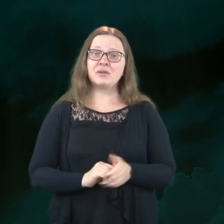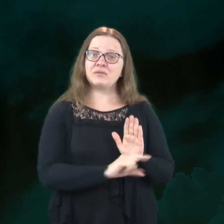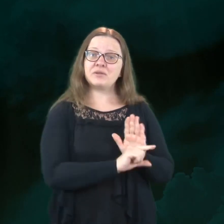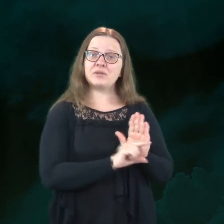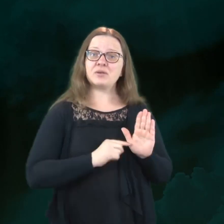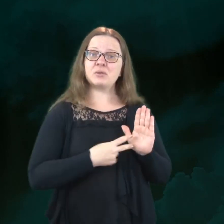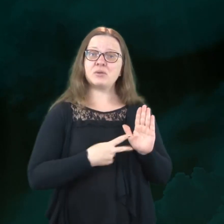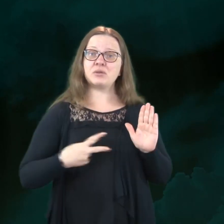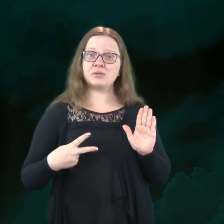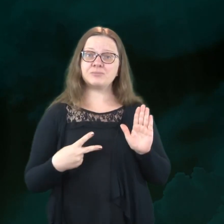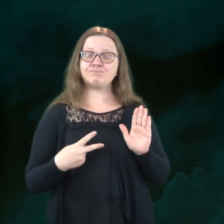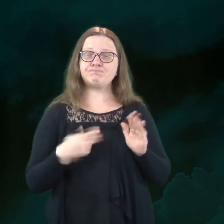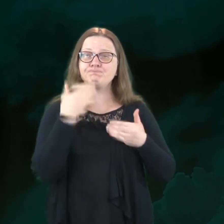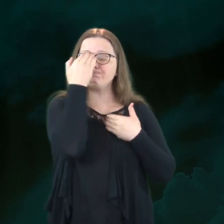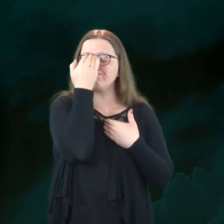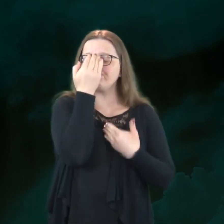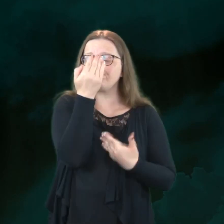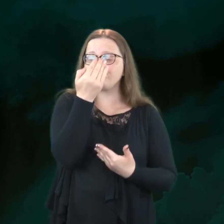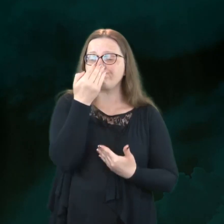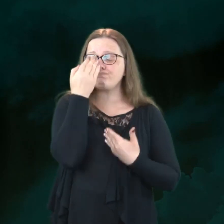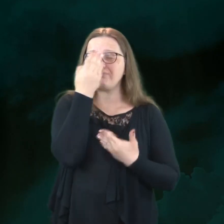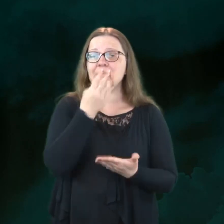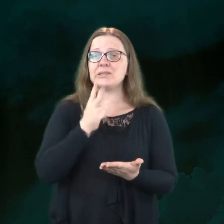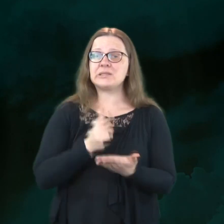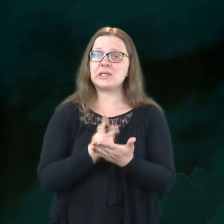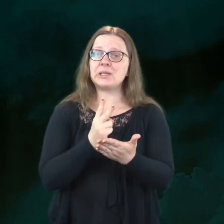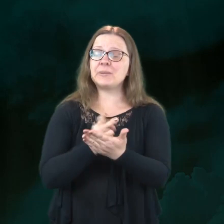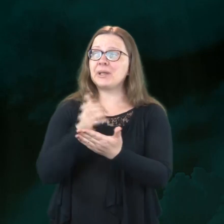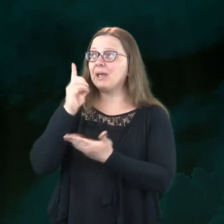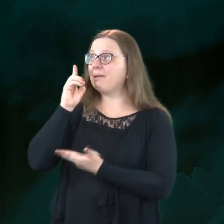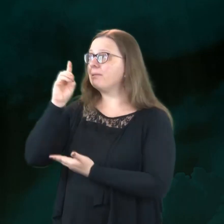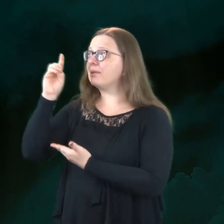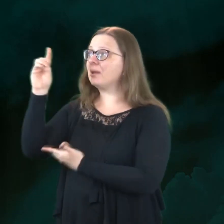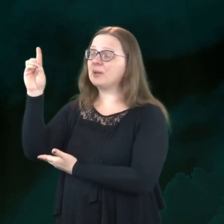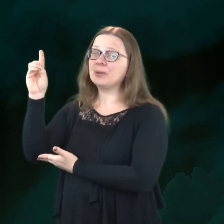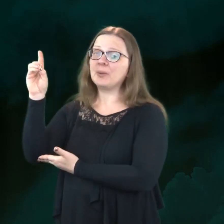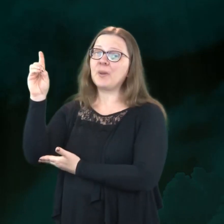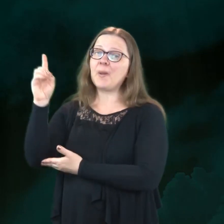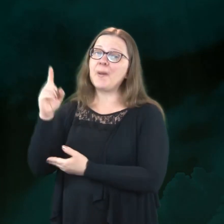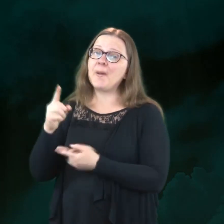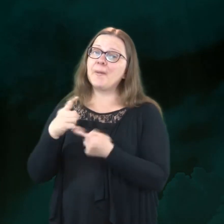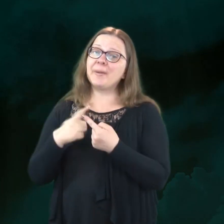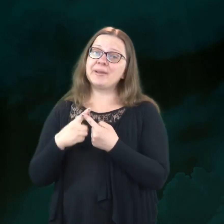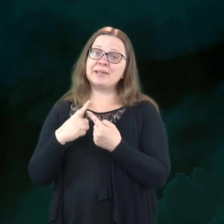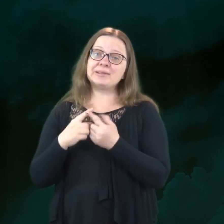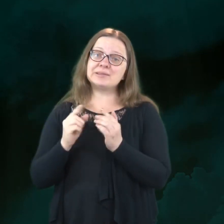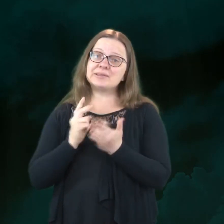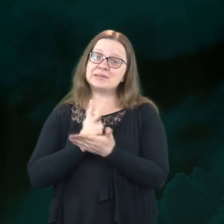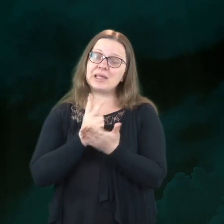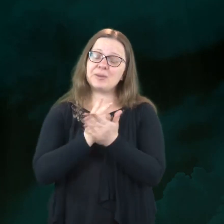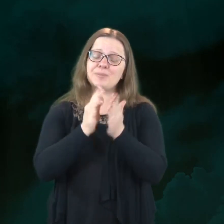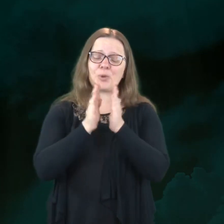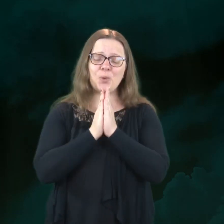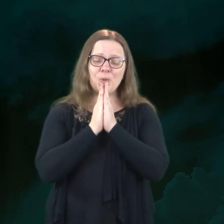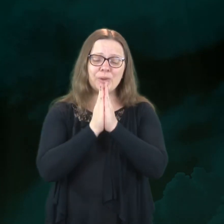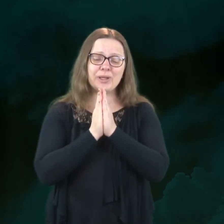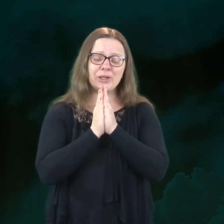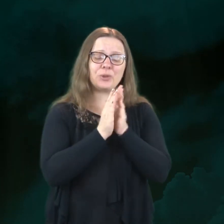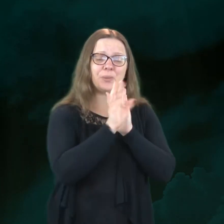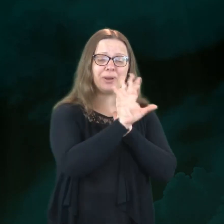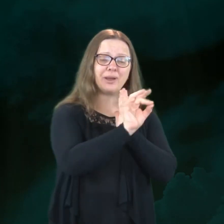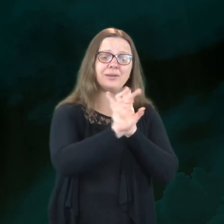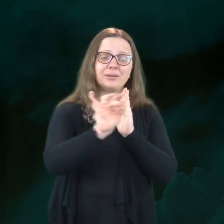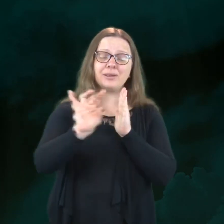damos sempre graças a Deus por todos vós, mencionando-vos em nossas orações e sem